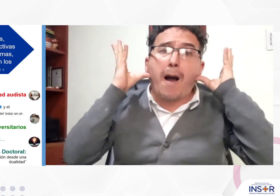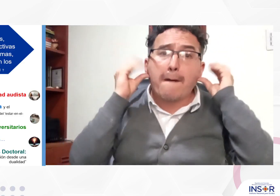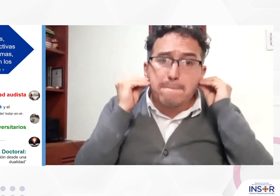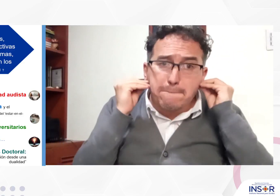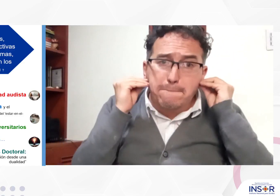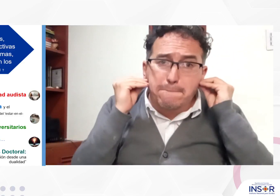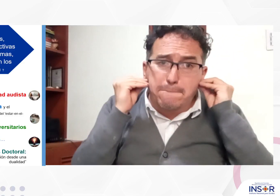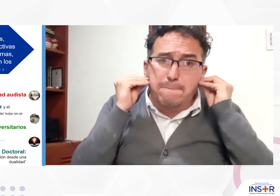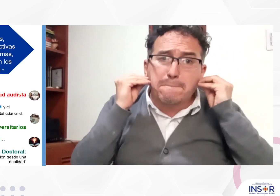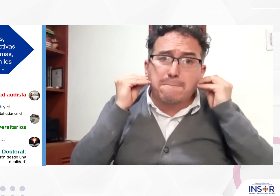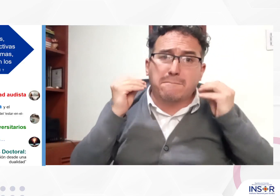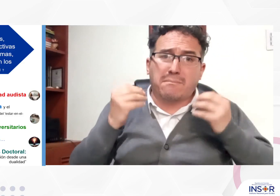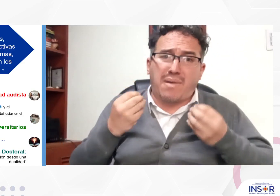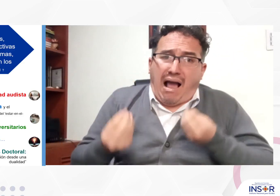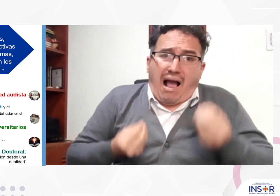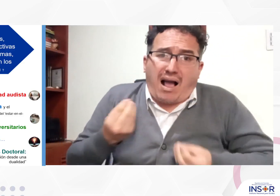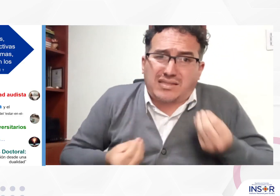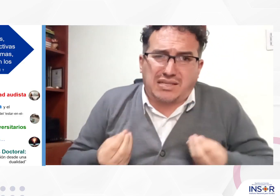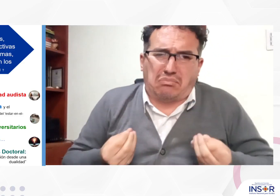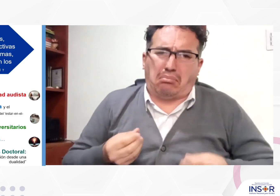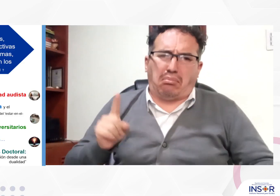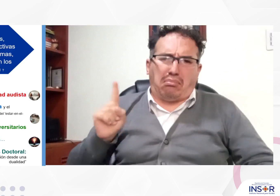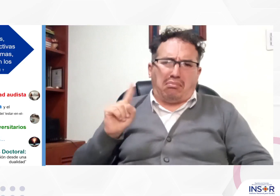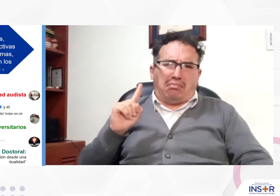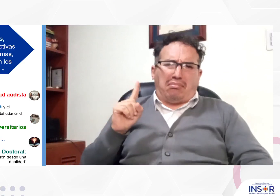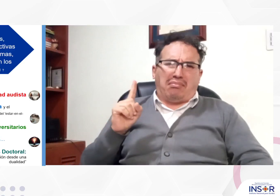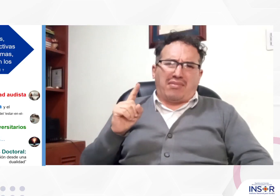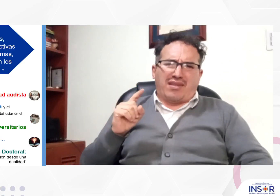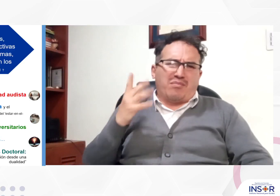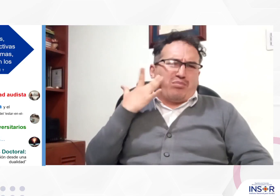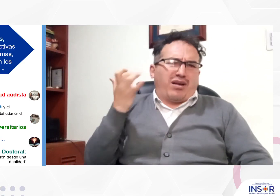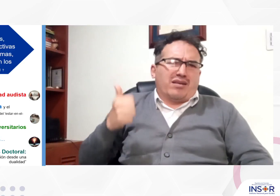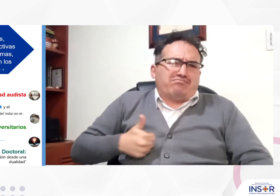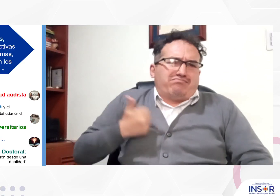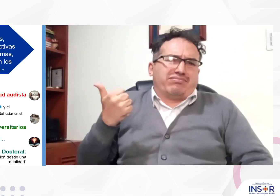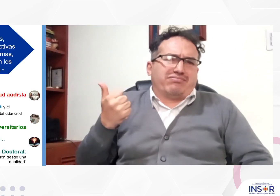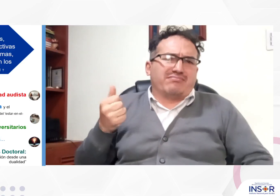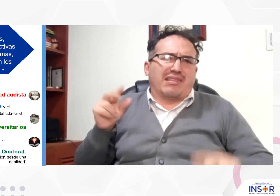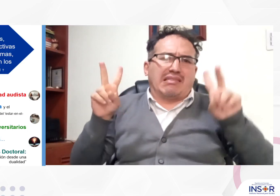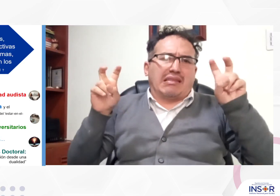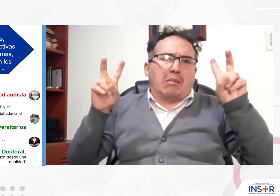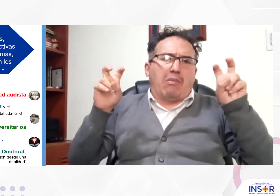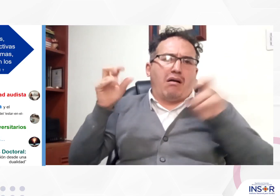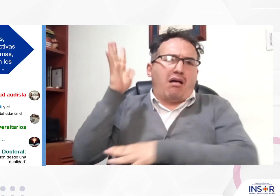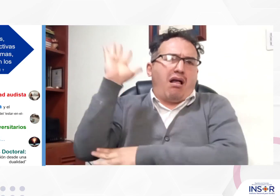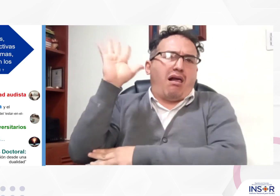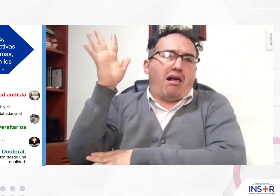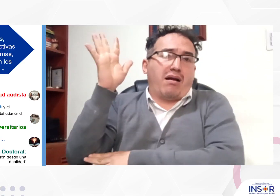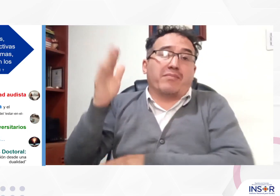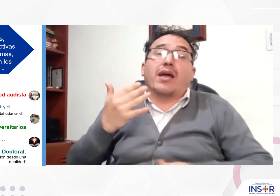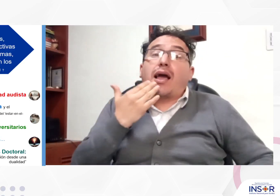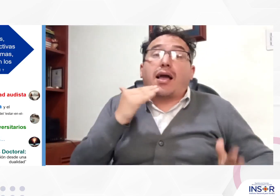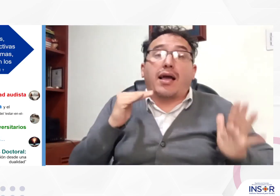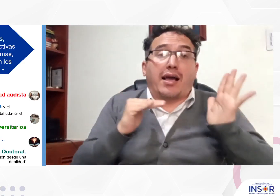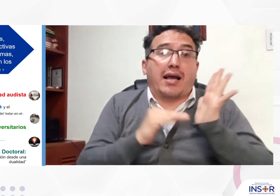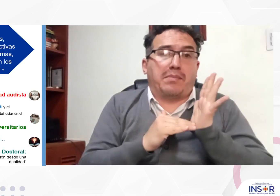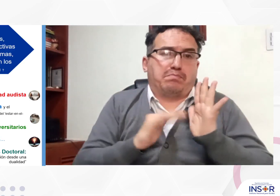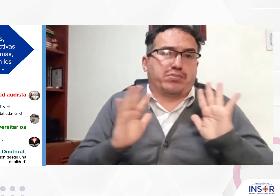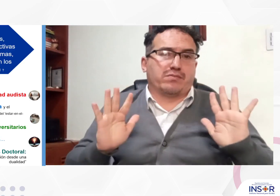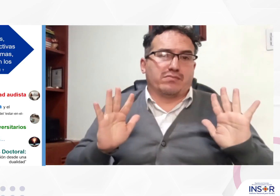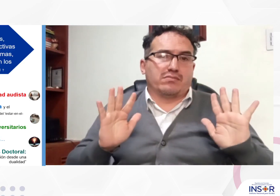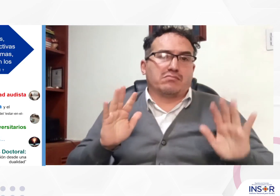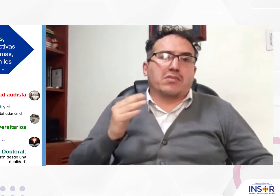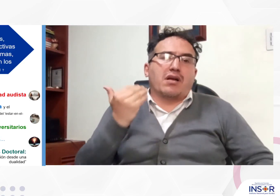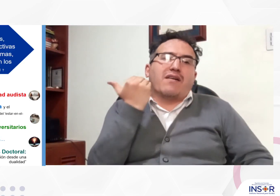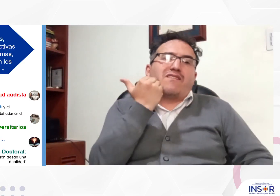vivenciado ser sordo, han vivenciado la pérdida auditiva o la sordera o esas acciones de la vida cotidiana de una persona sorda. Entonces